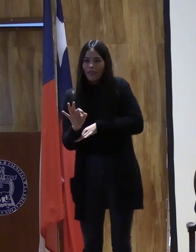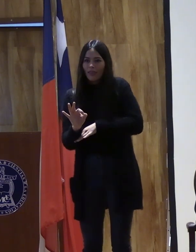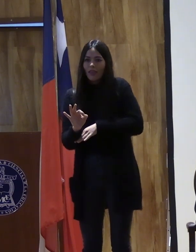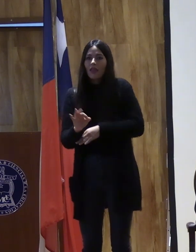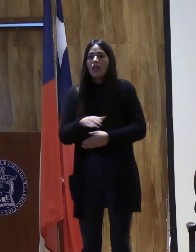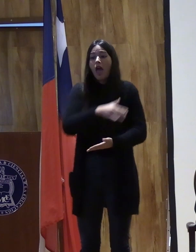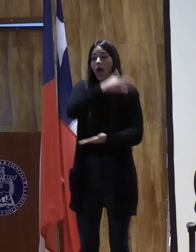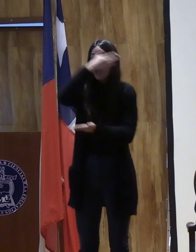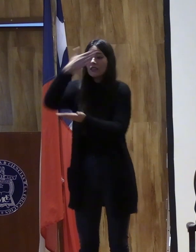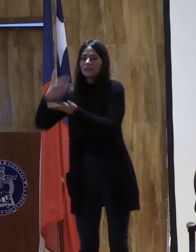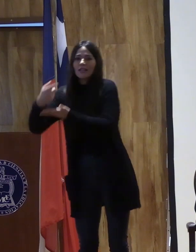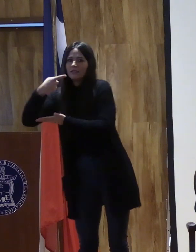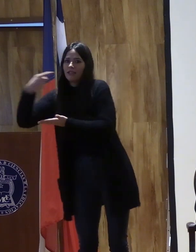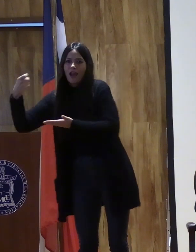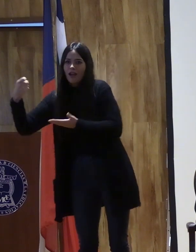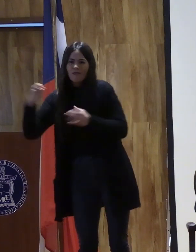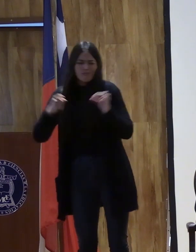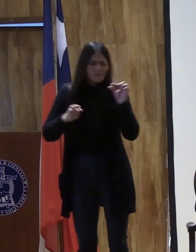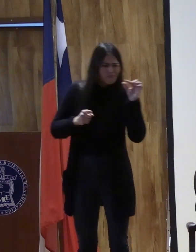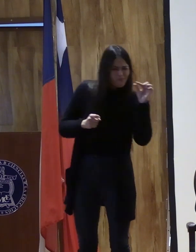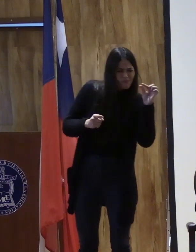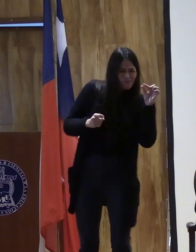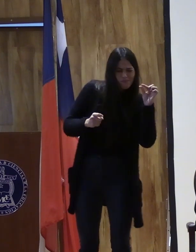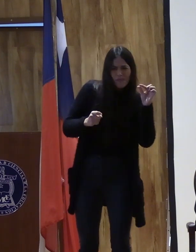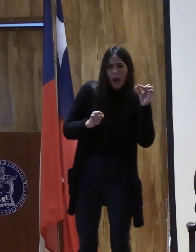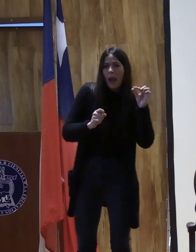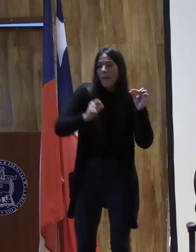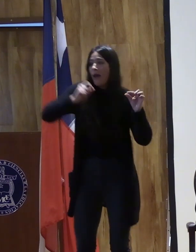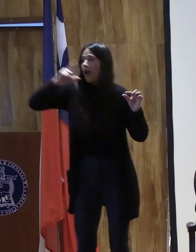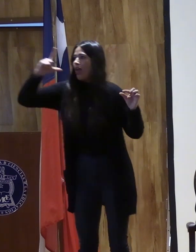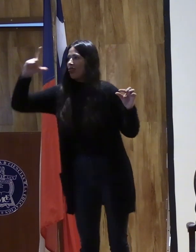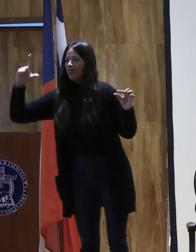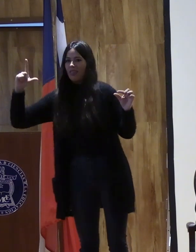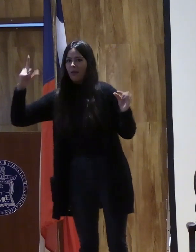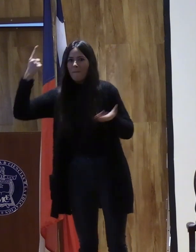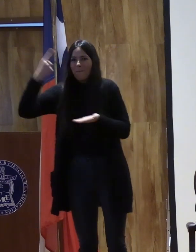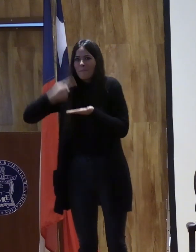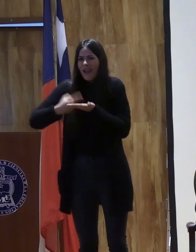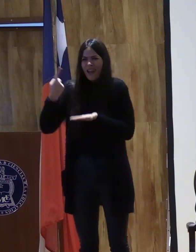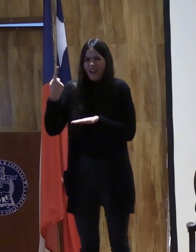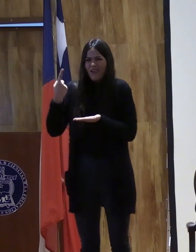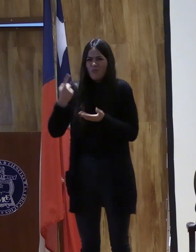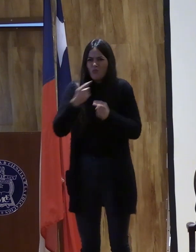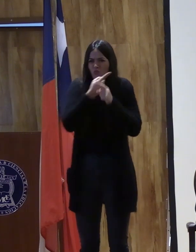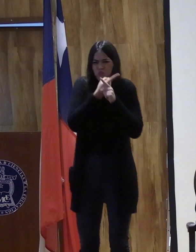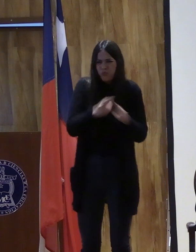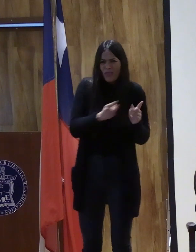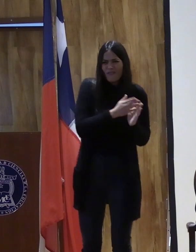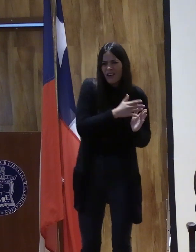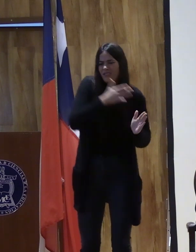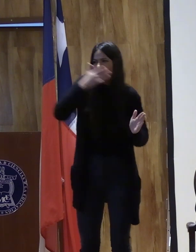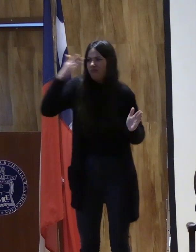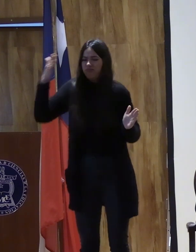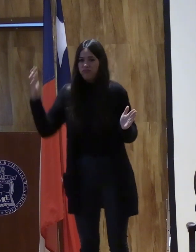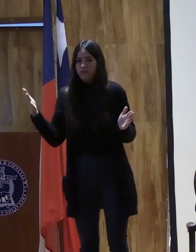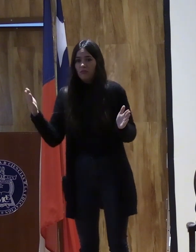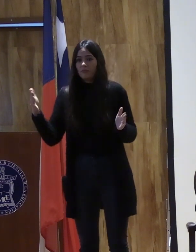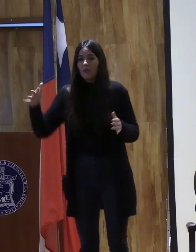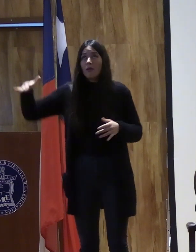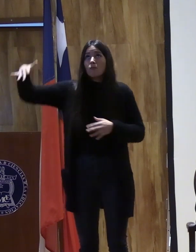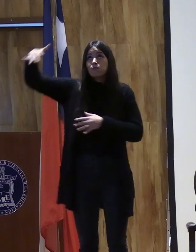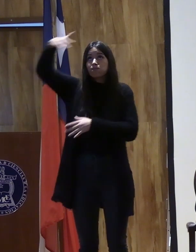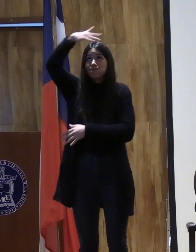100 masas solares. Hay un factor de 1000 entre las más chicas y las más grandes. Y bueno, en la Vía